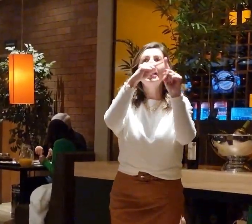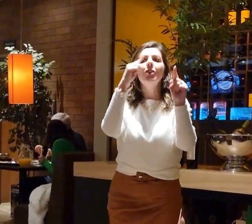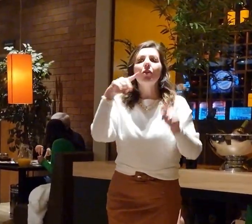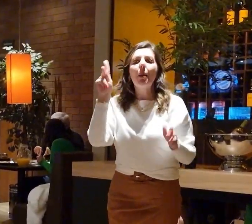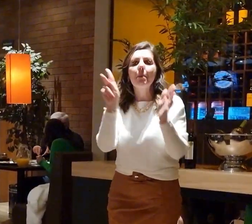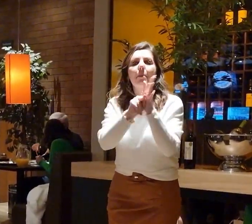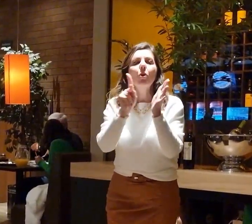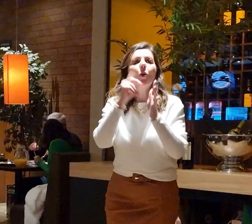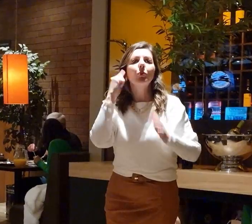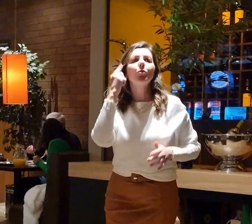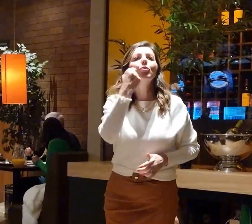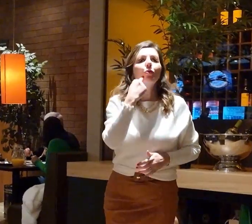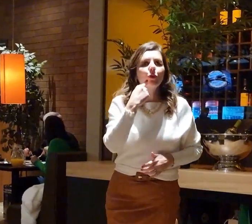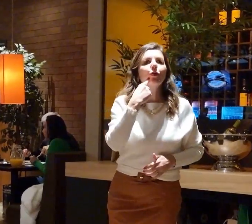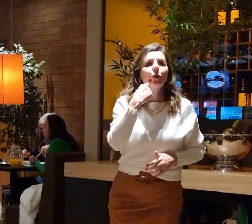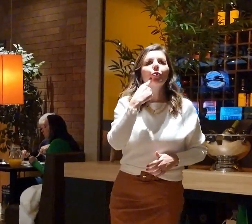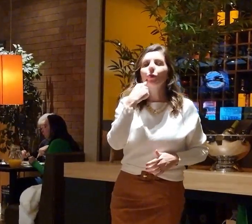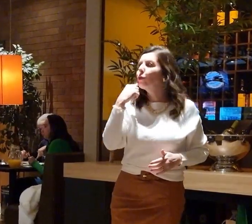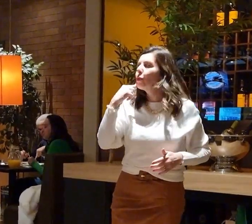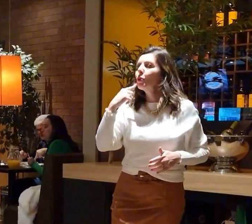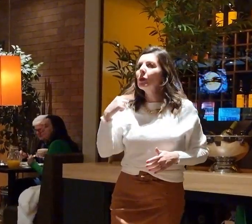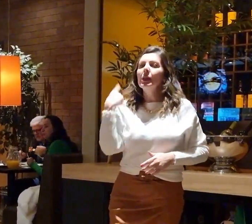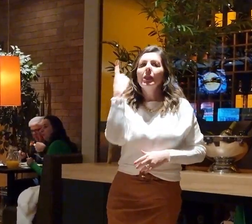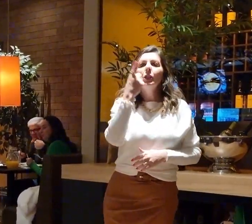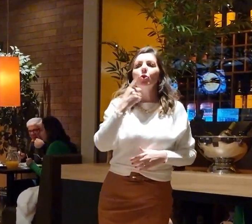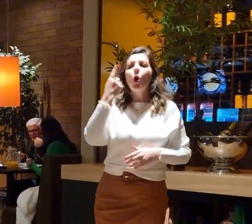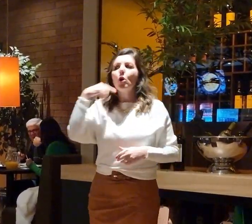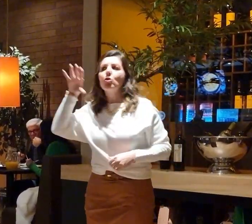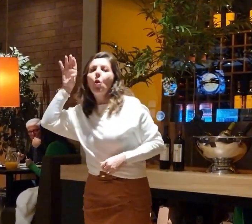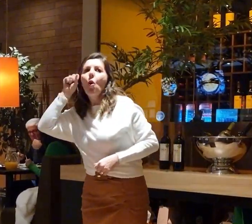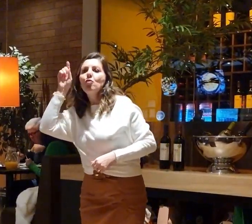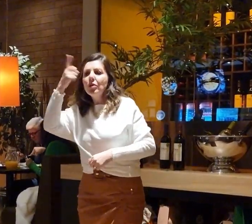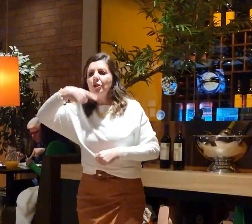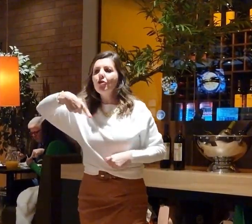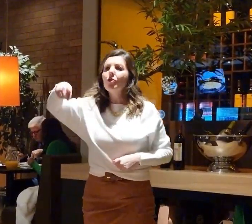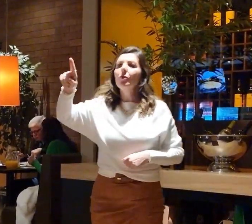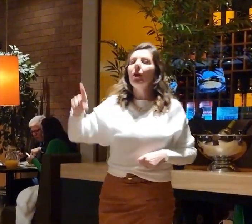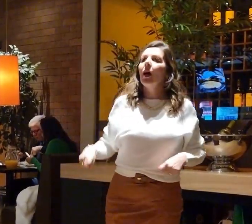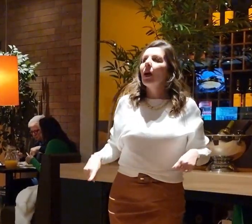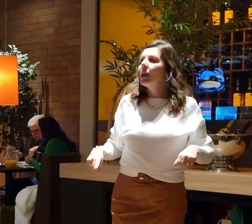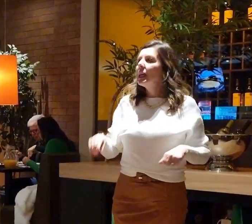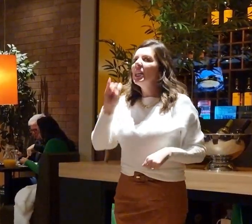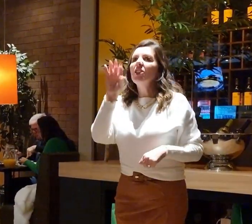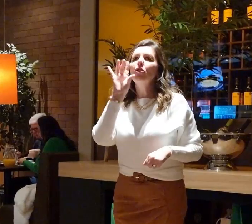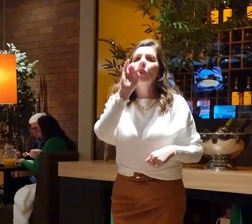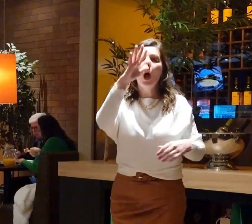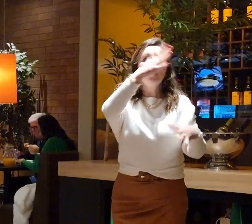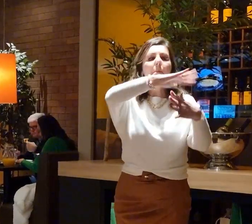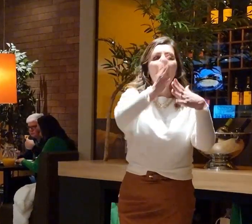uma igreja própria de surdo, só surdo, e um ouvinte vai